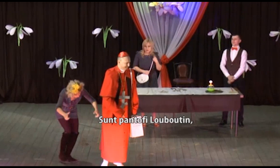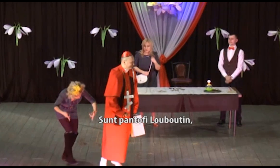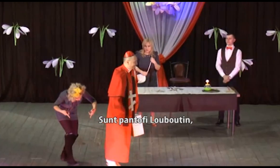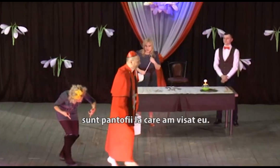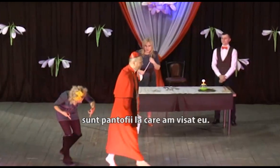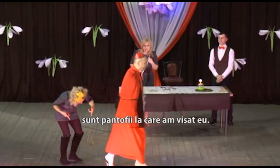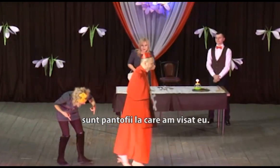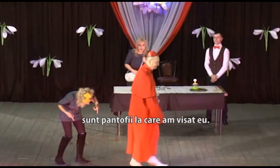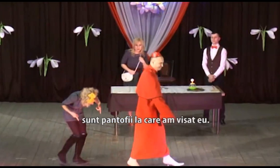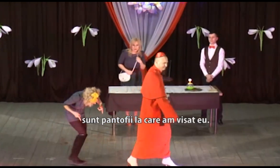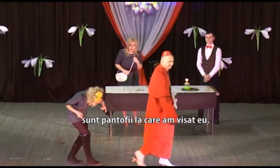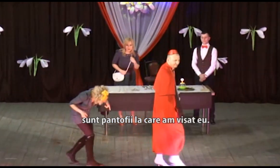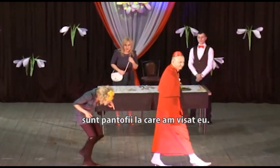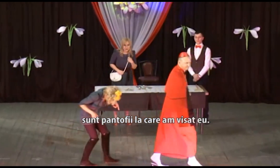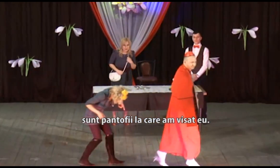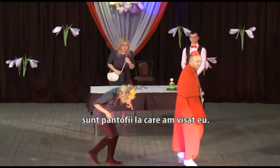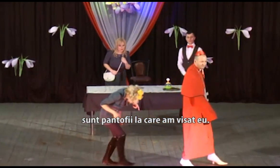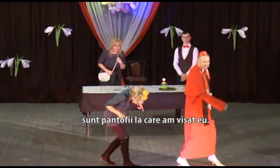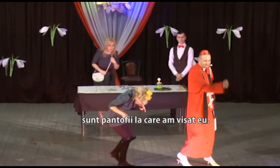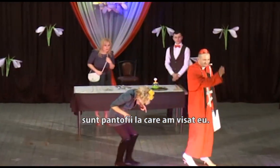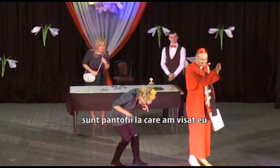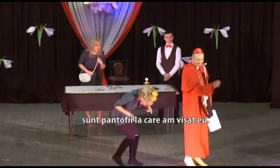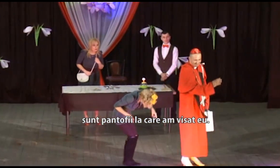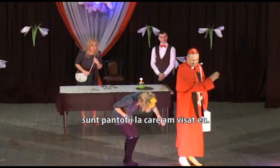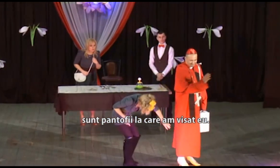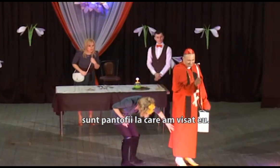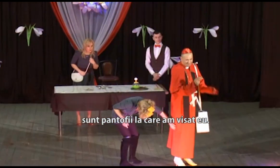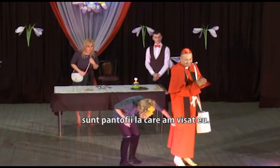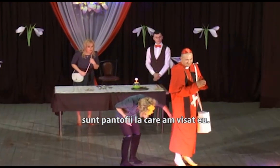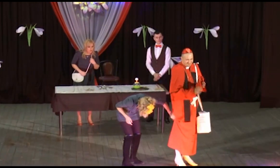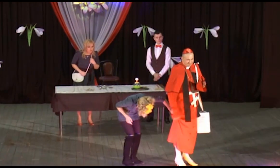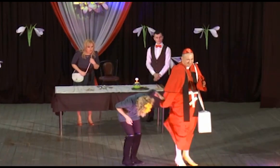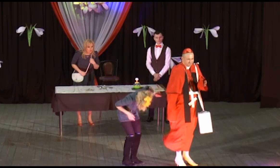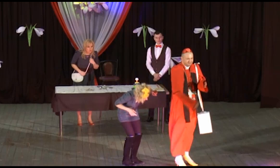Мечтала.